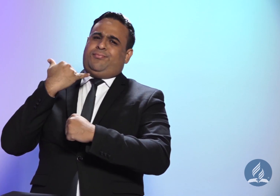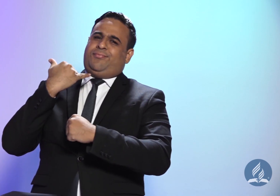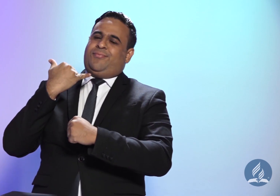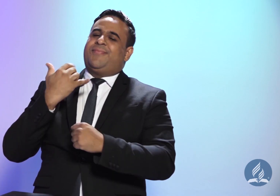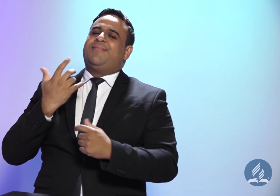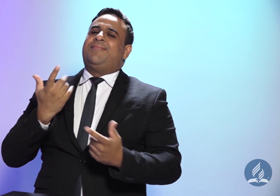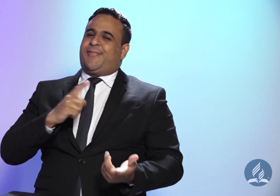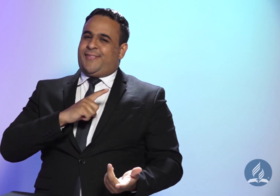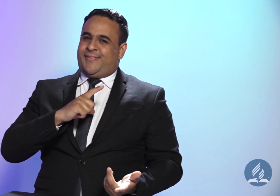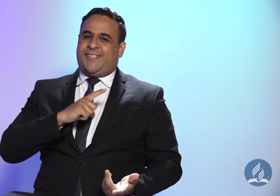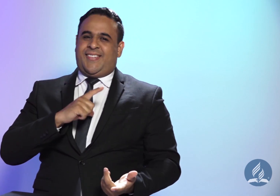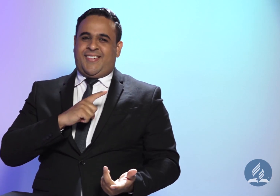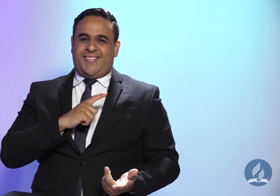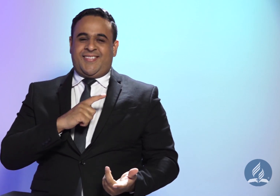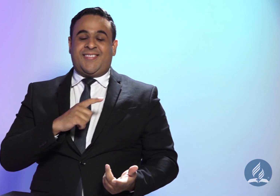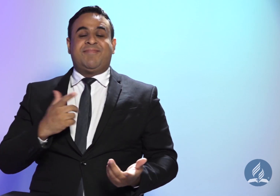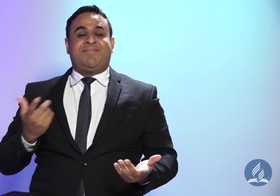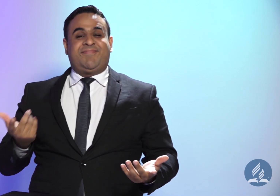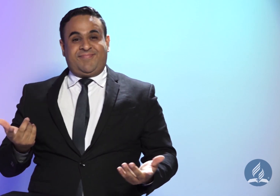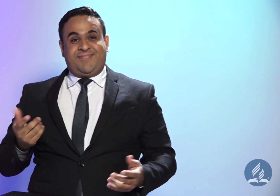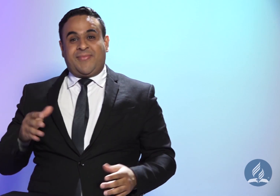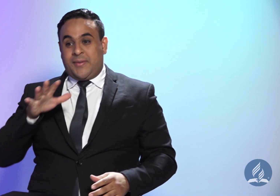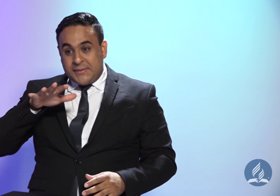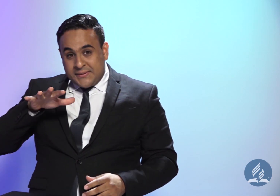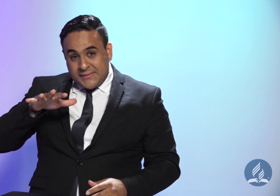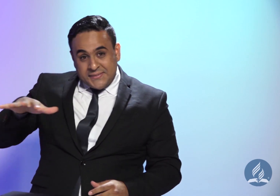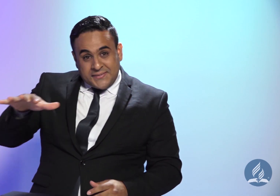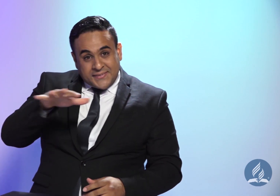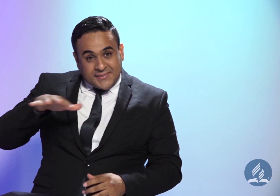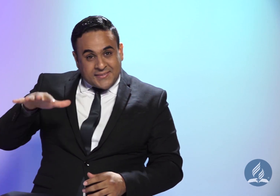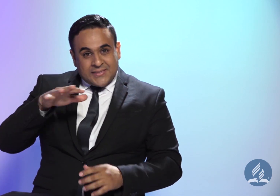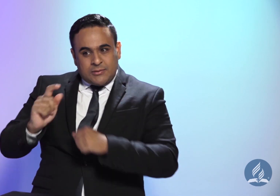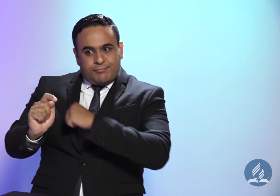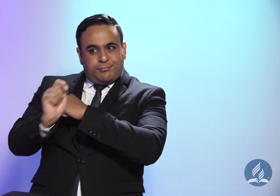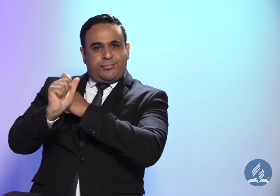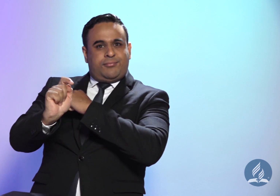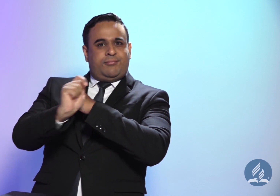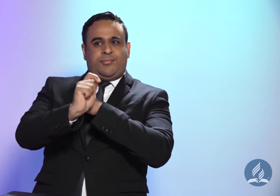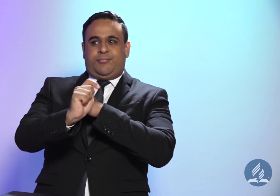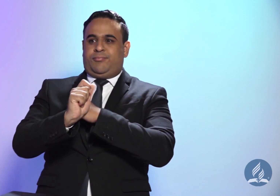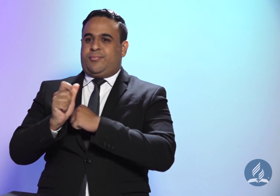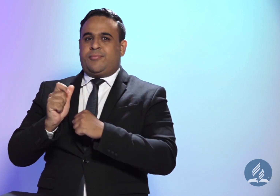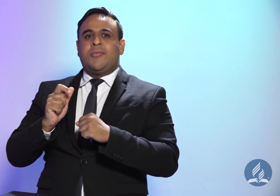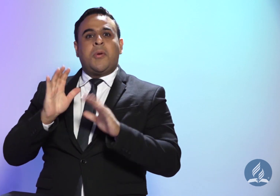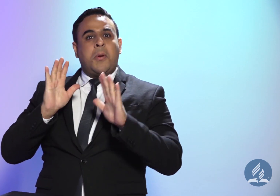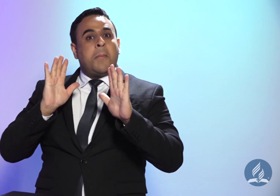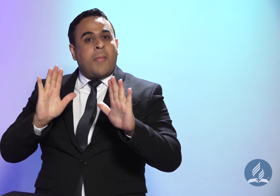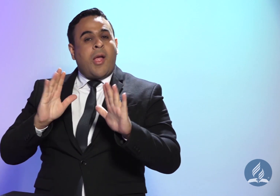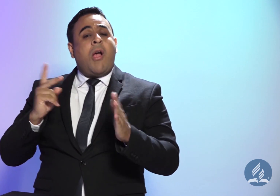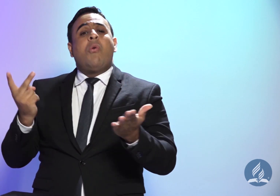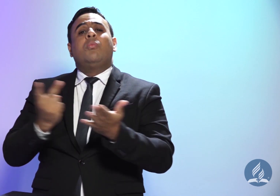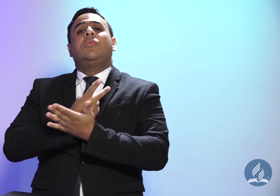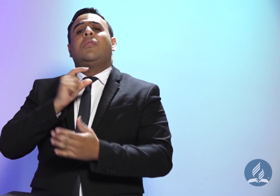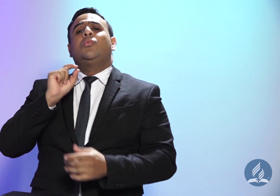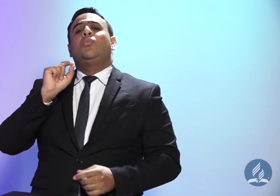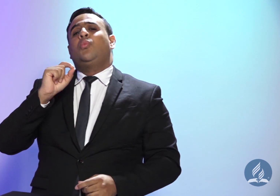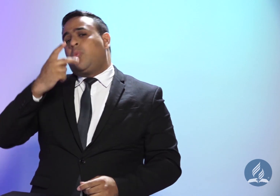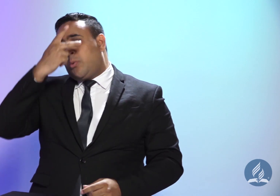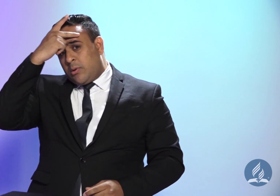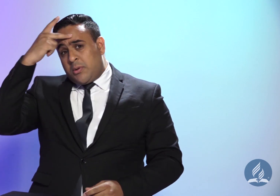notícia falsa que a gente costumeiramente chama de fake news. Então é importante você perceber quando